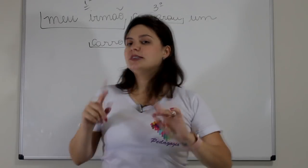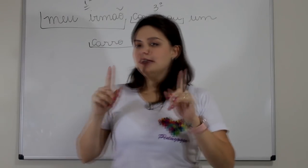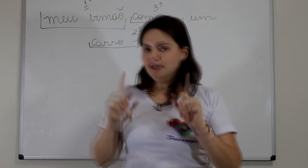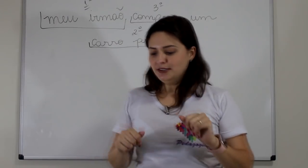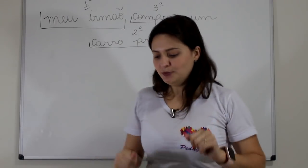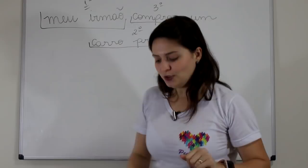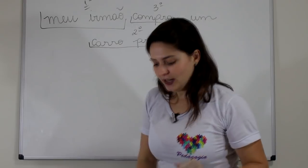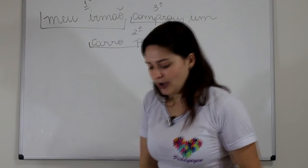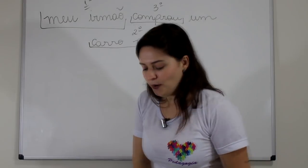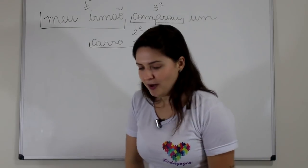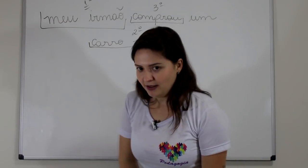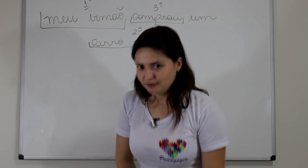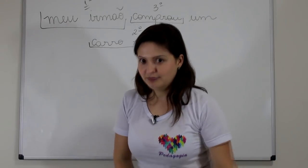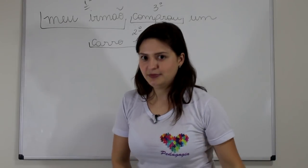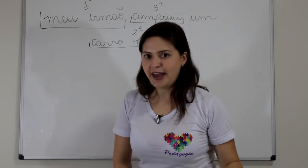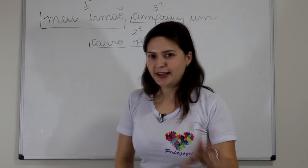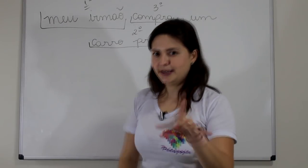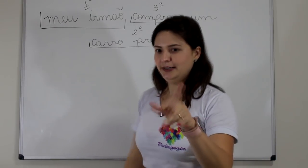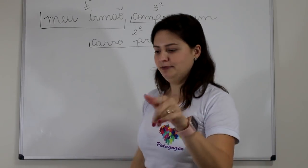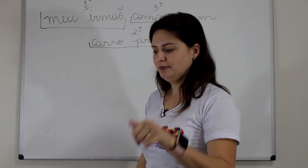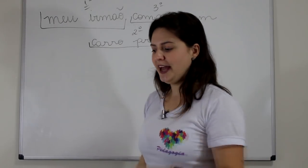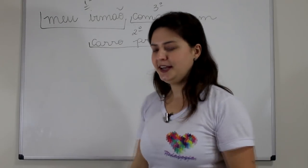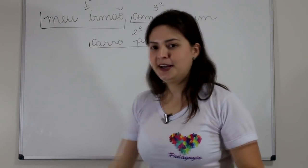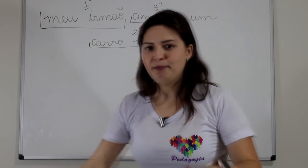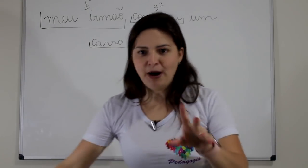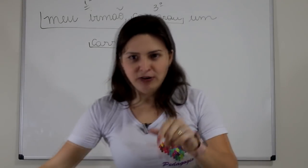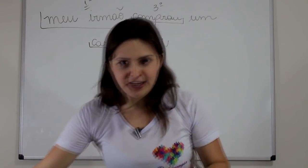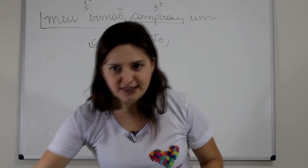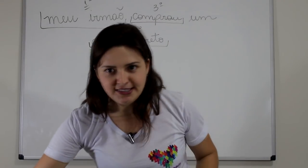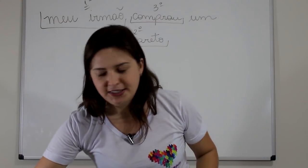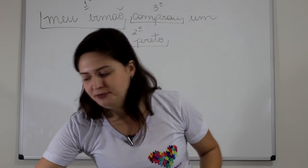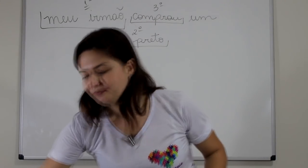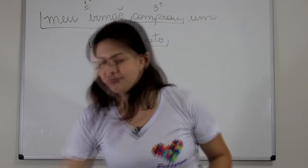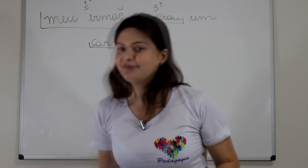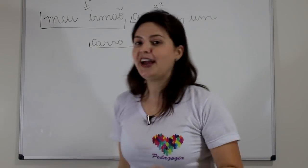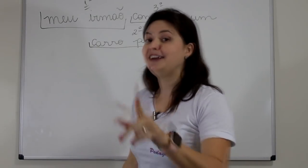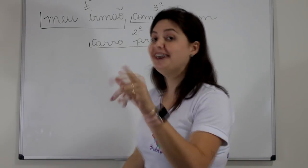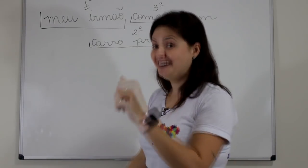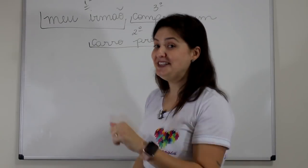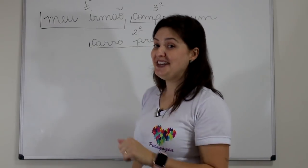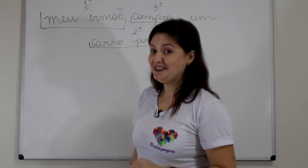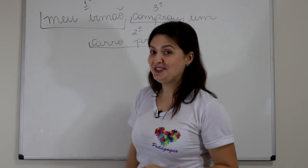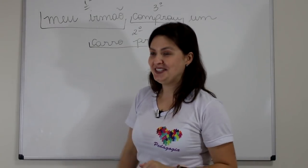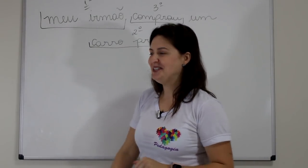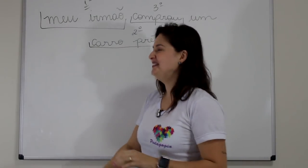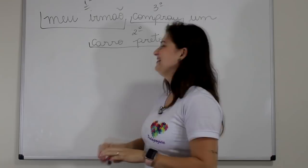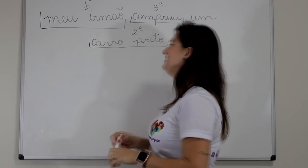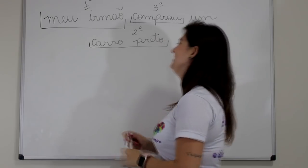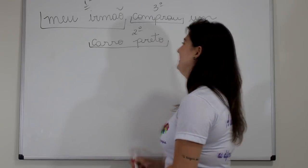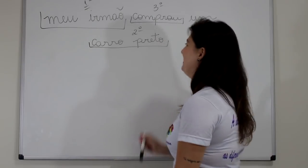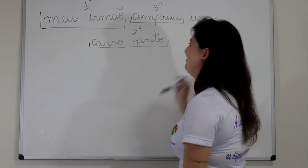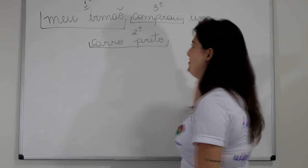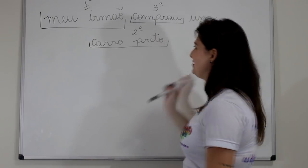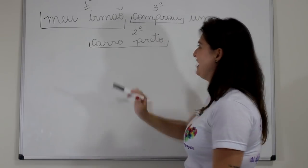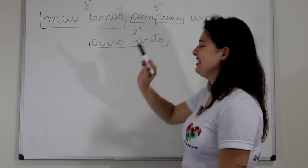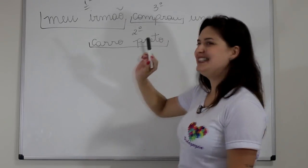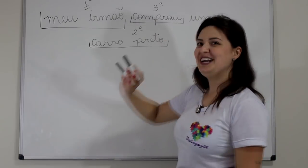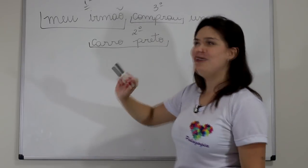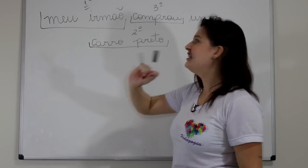coisa muito legal, uma técnica. Técnica Paulinha de ser, técnica Aninha de ser. Vamos lá. Sinal